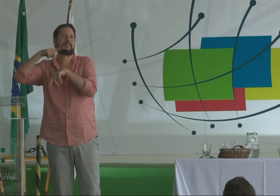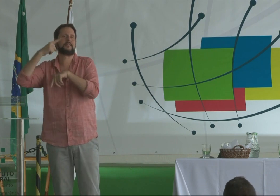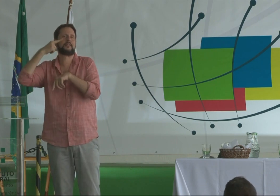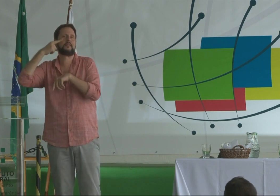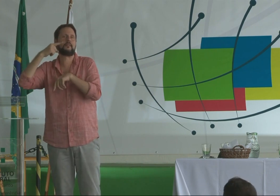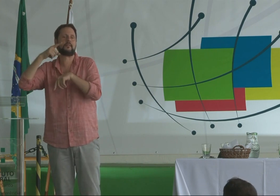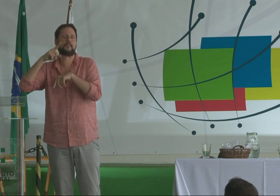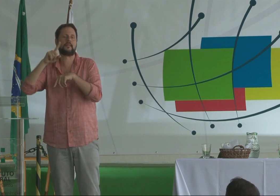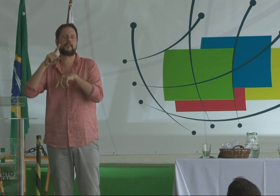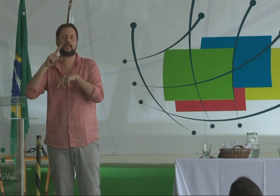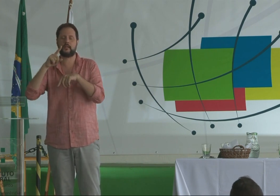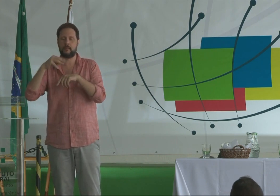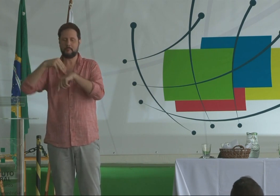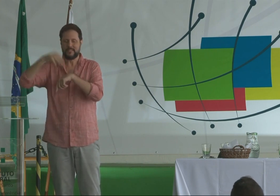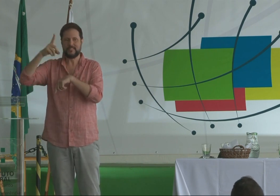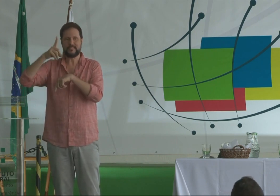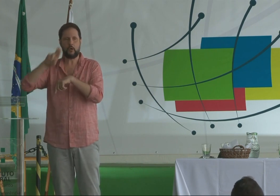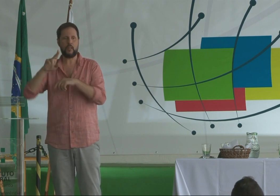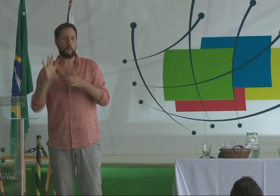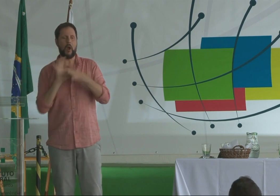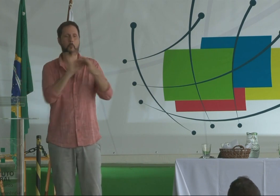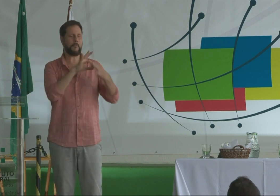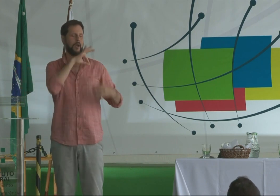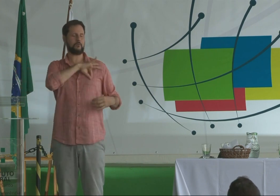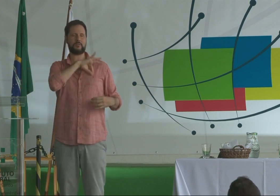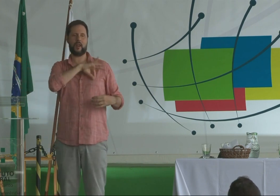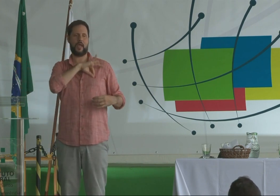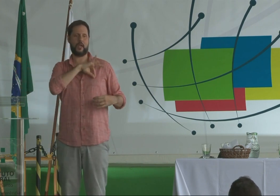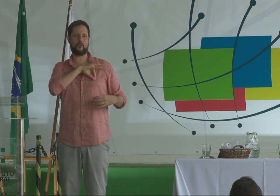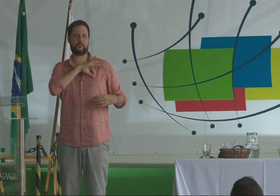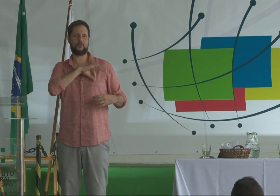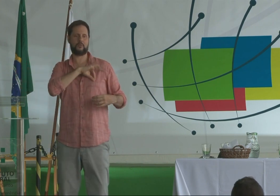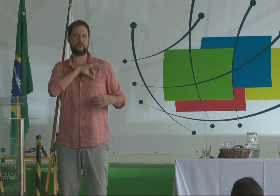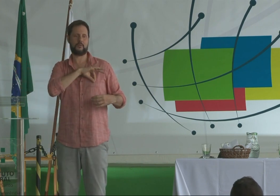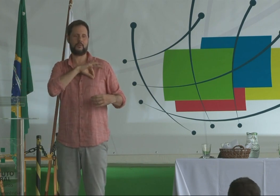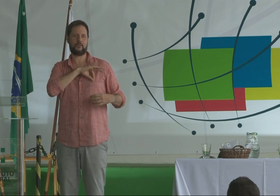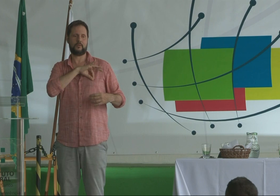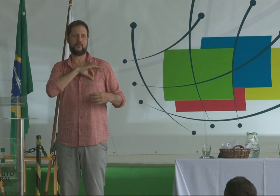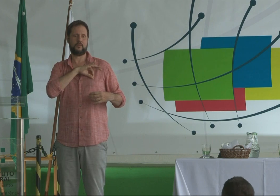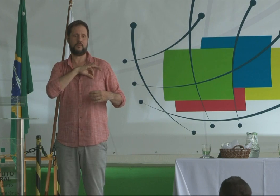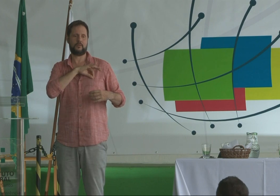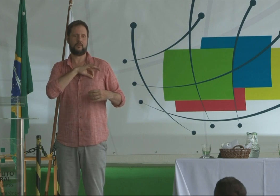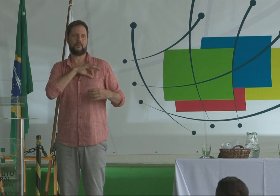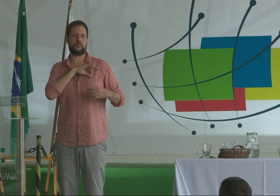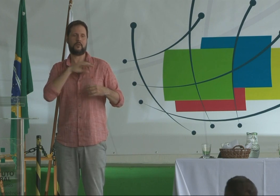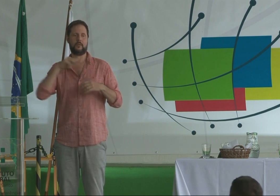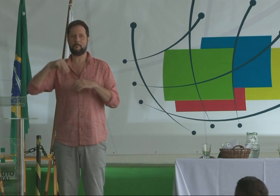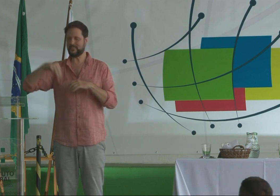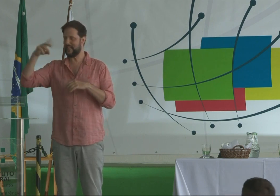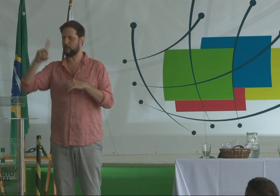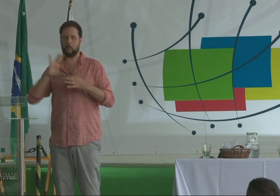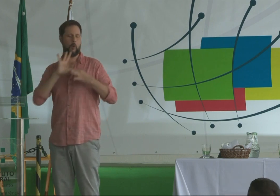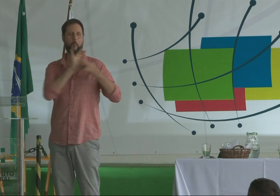Isso varia muito. Então, quer dizer, a questão da articulação acadêmica não acompanha a questão salarial,